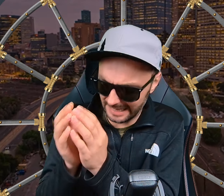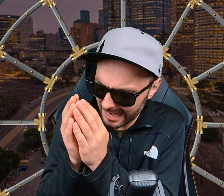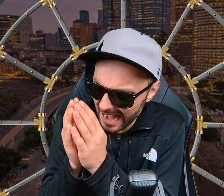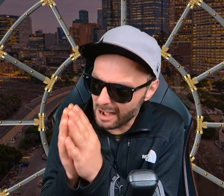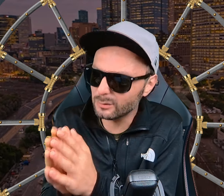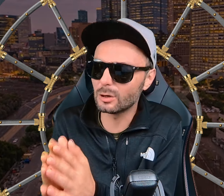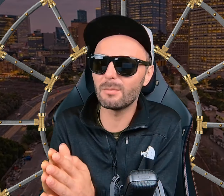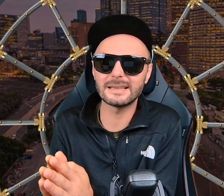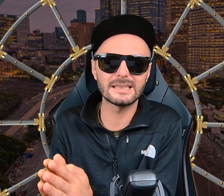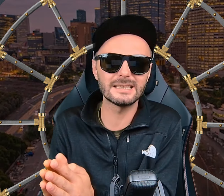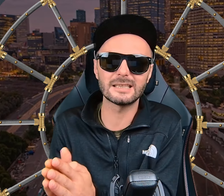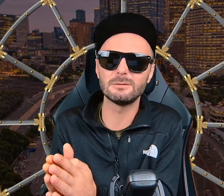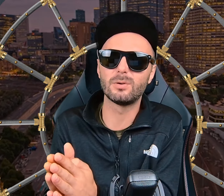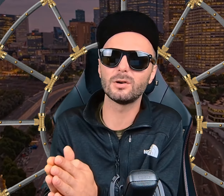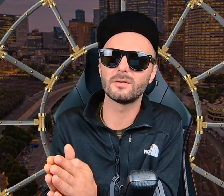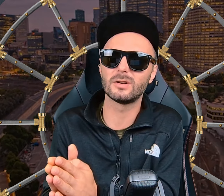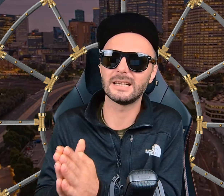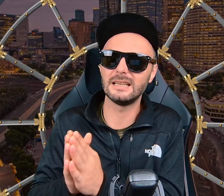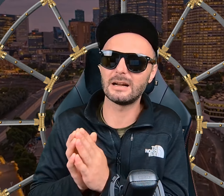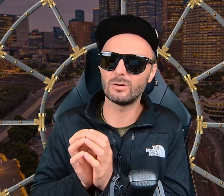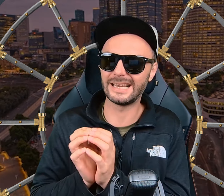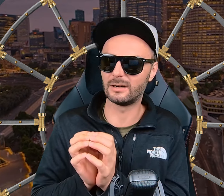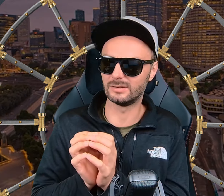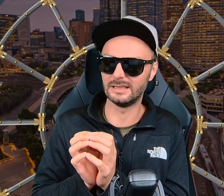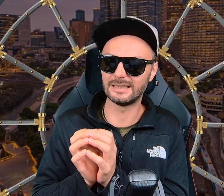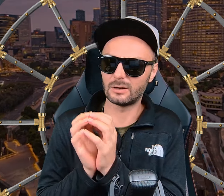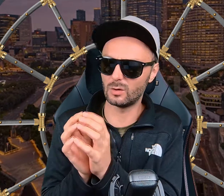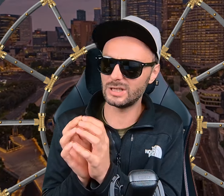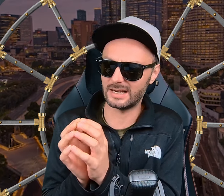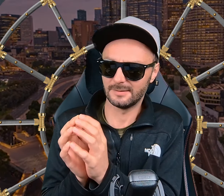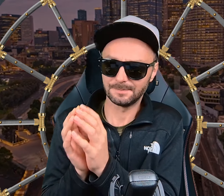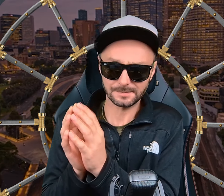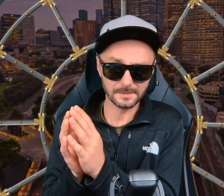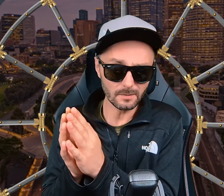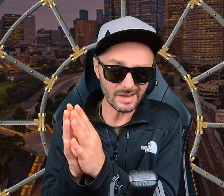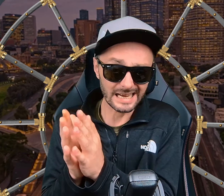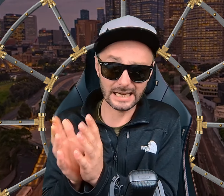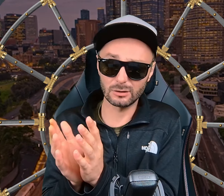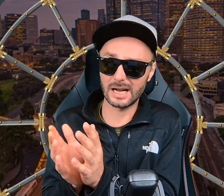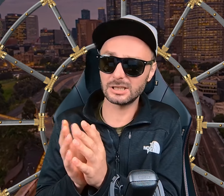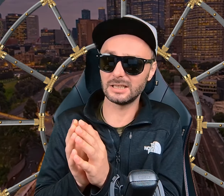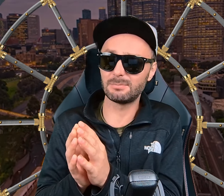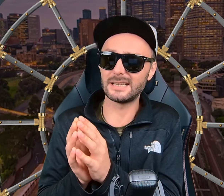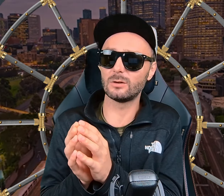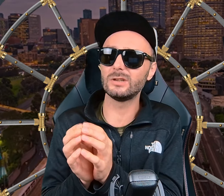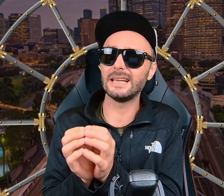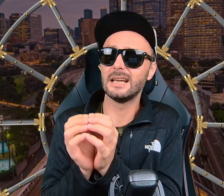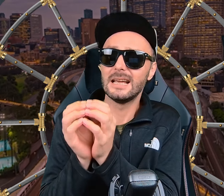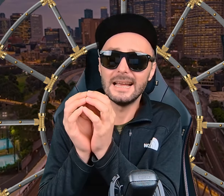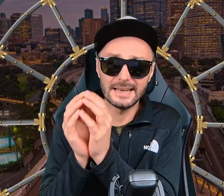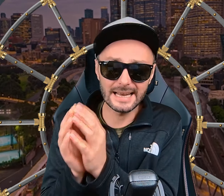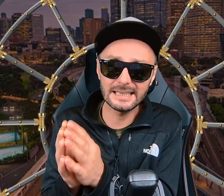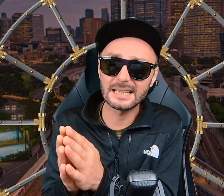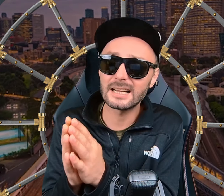automatski, znači, ponovno negirao genocid I također, gradonačelnik Banja Luke negira